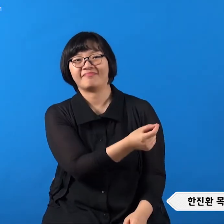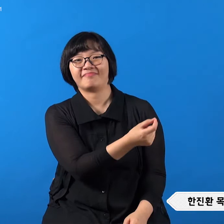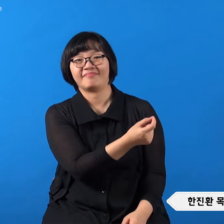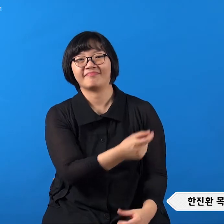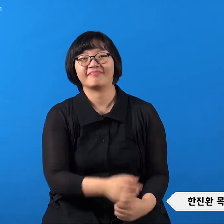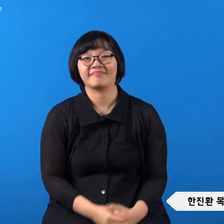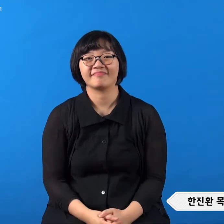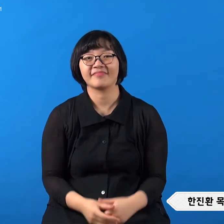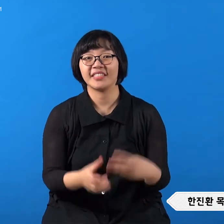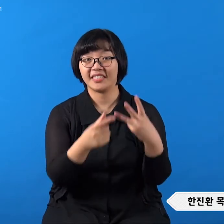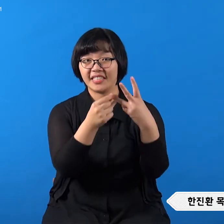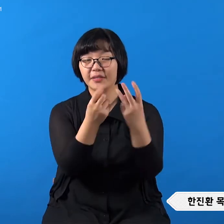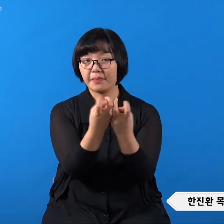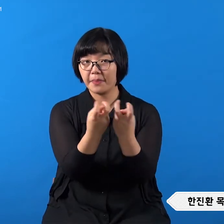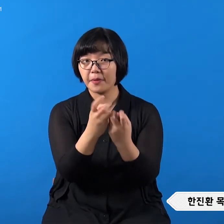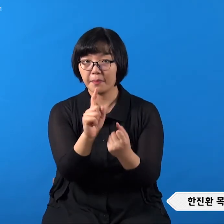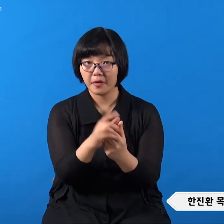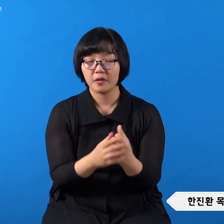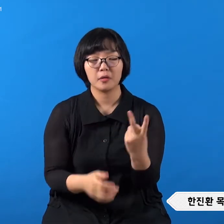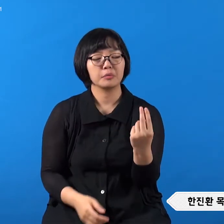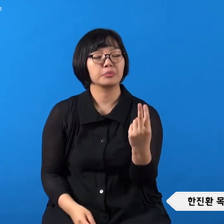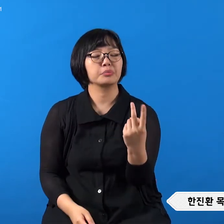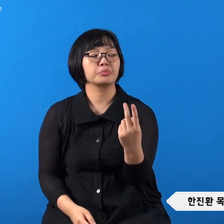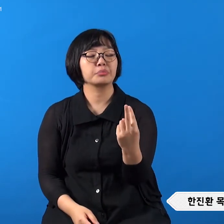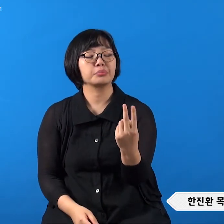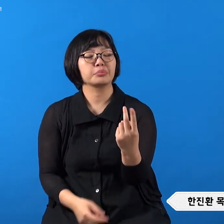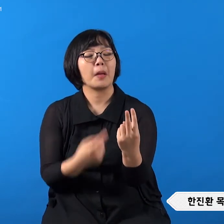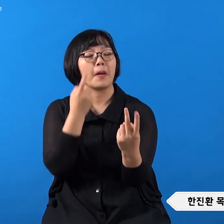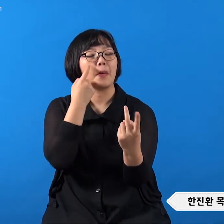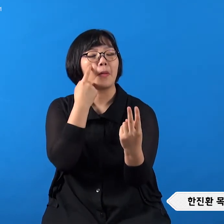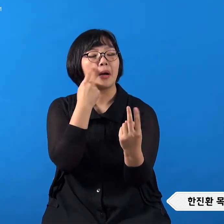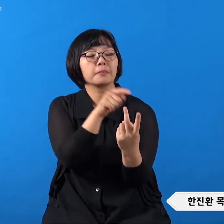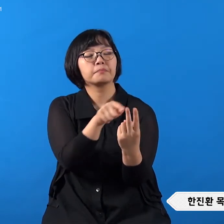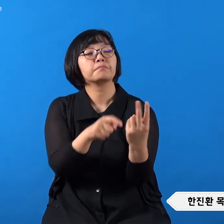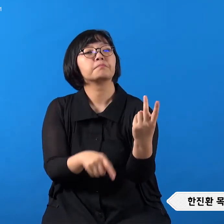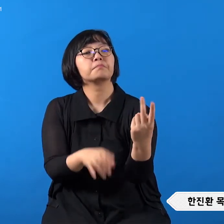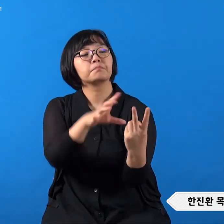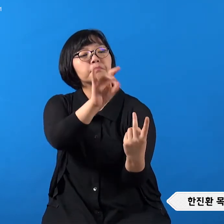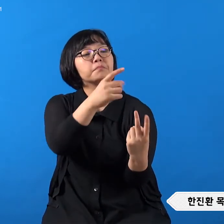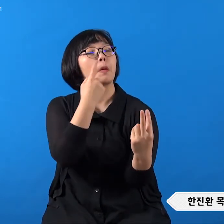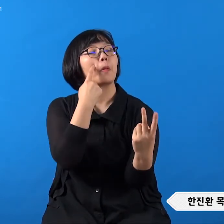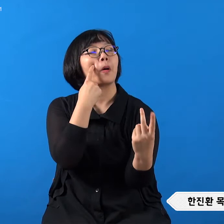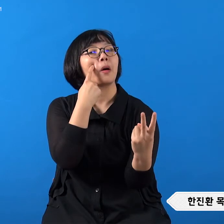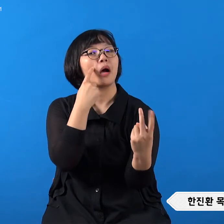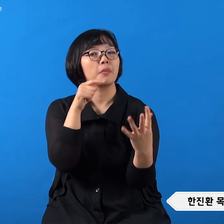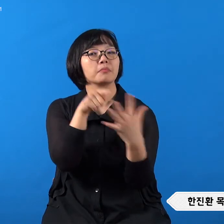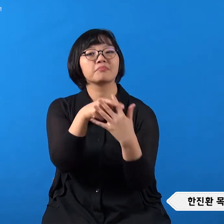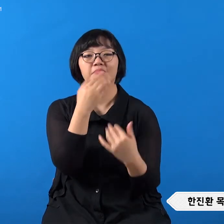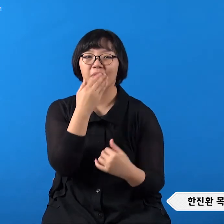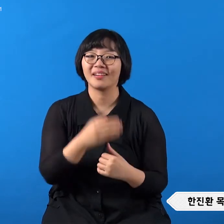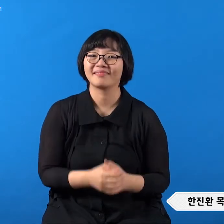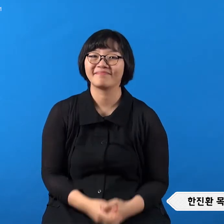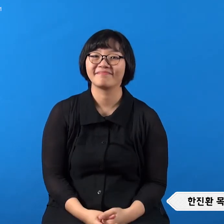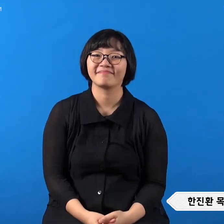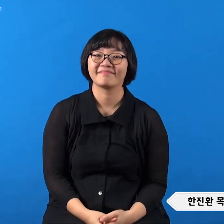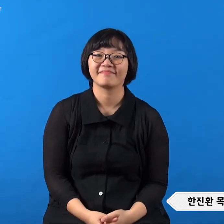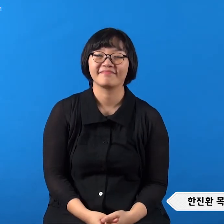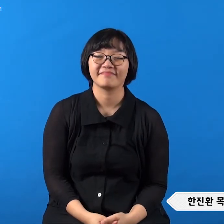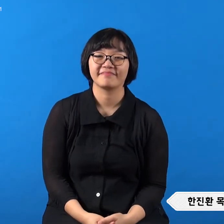한 가지는 양자택일을 해보게 하면 쉽게 알 수 있습니다.